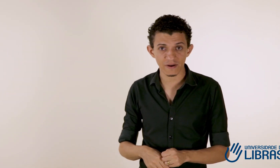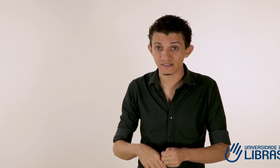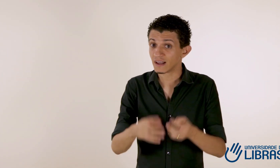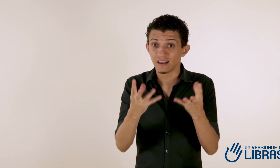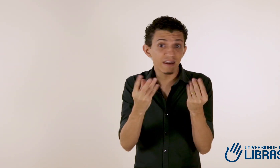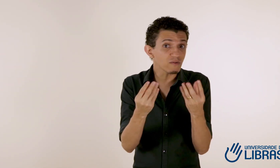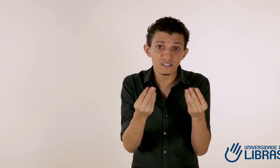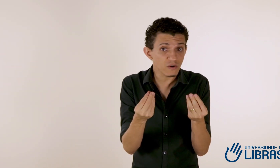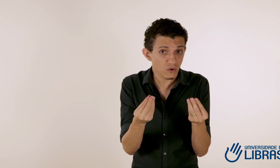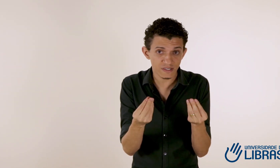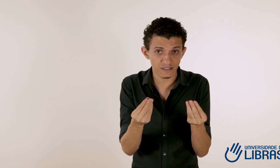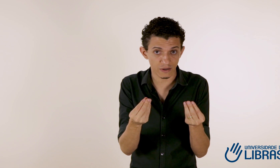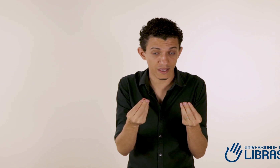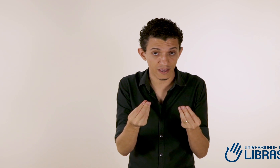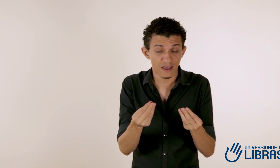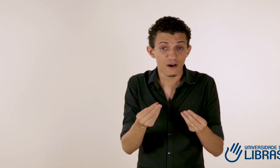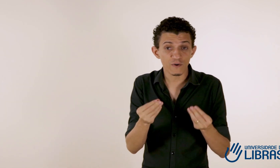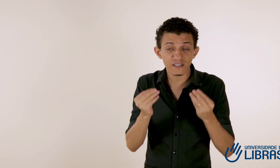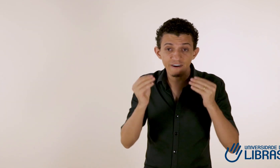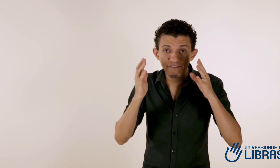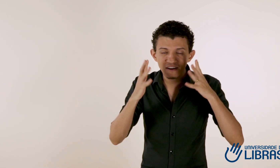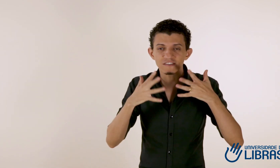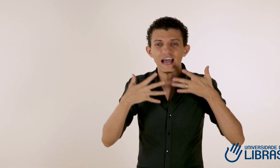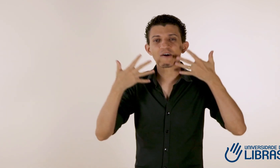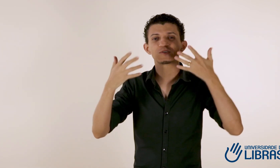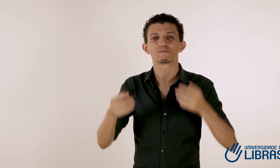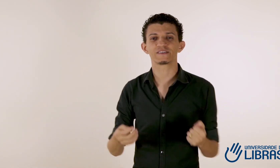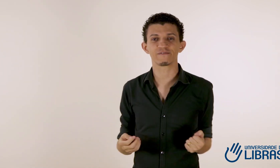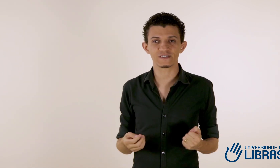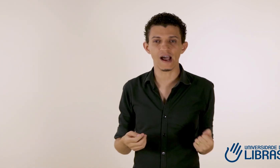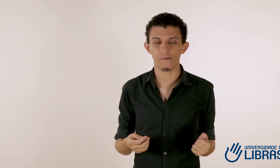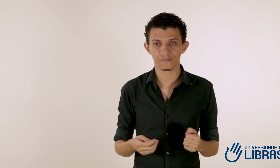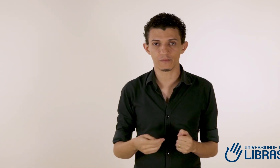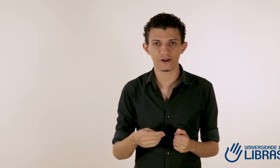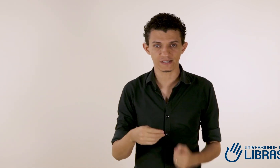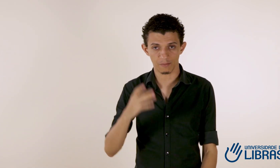Libras, não se usa isso aqui. Você vai enfatizar com a sua expressão facial. Então, por exemplo,